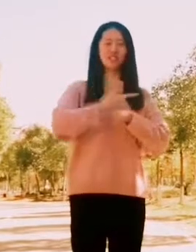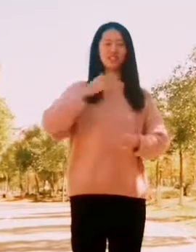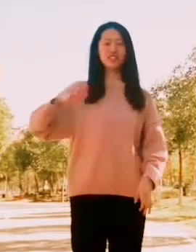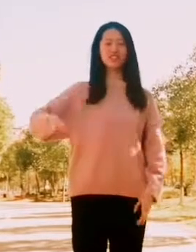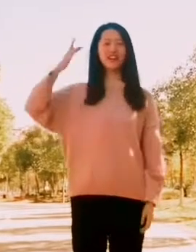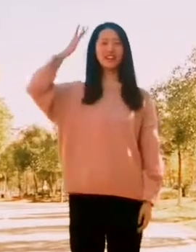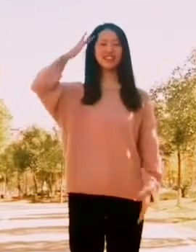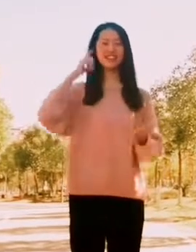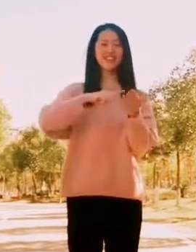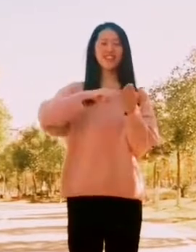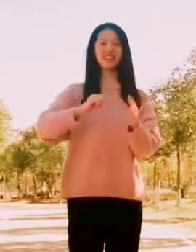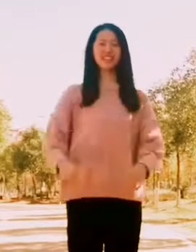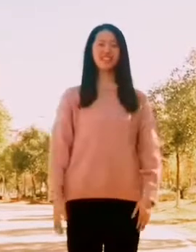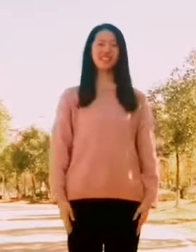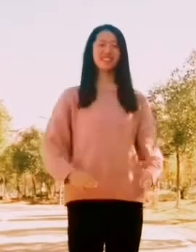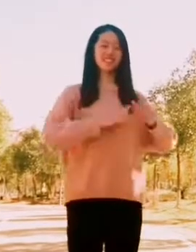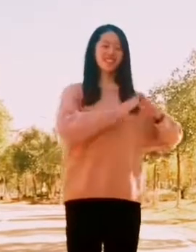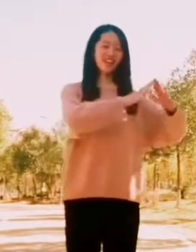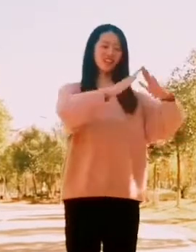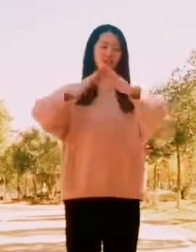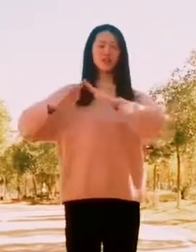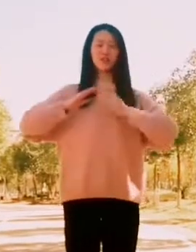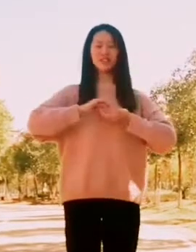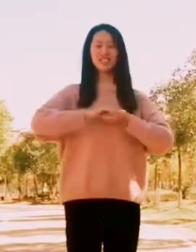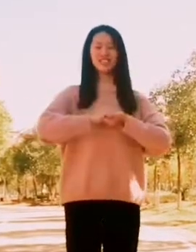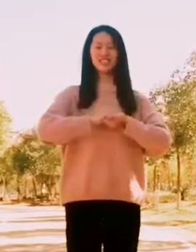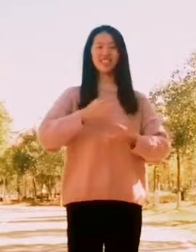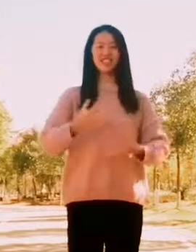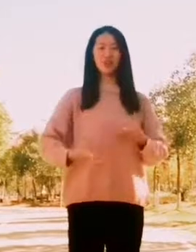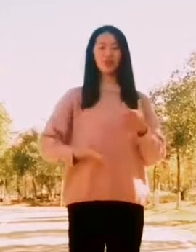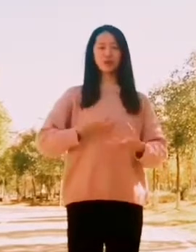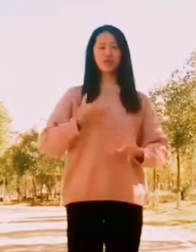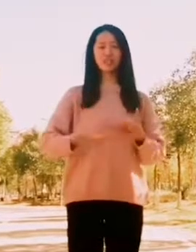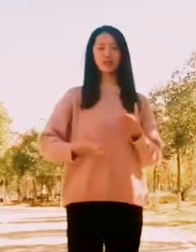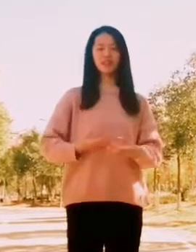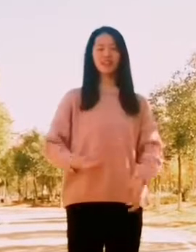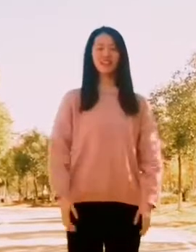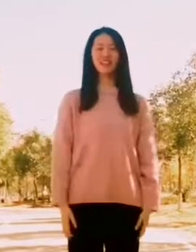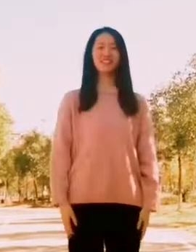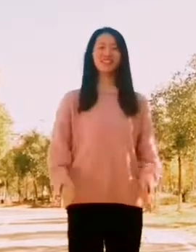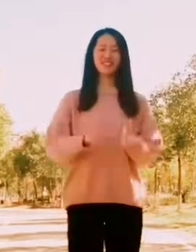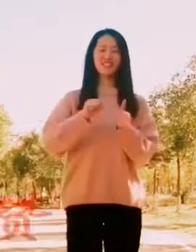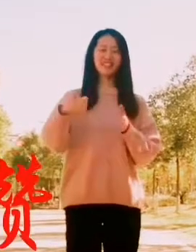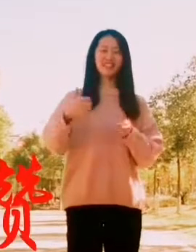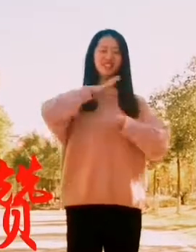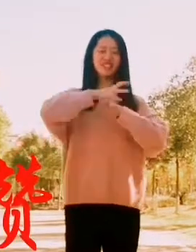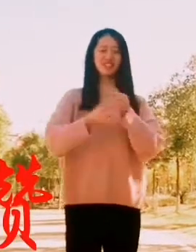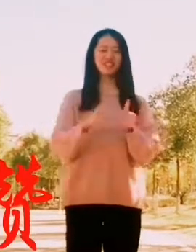事，小孩看热点，家人团聚的时间如此温暖，点赞世界最大